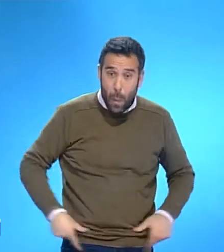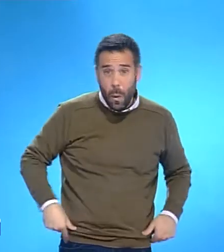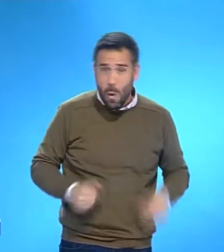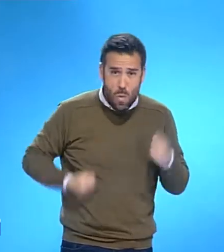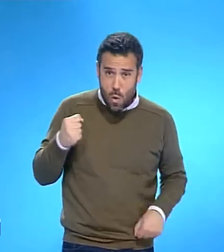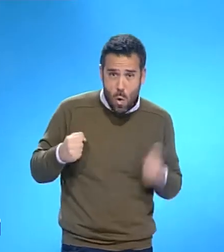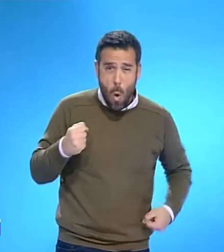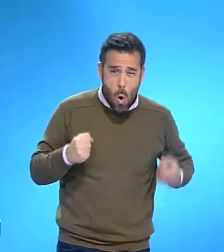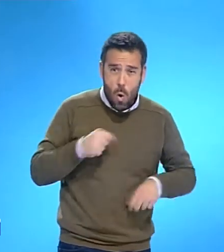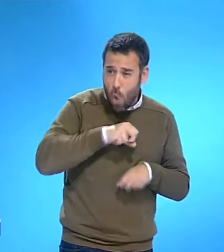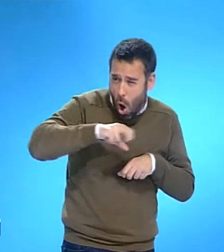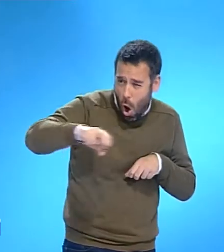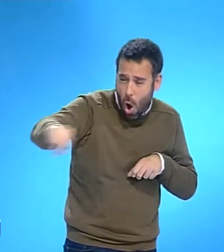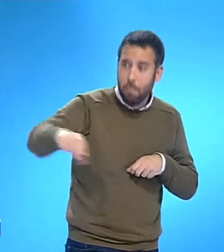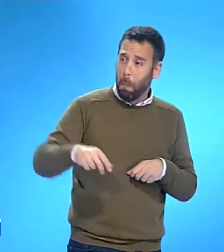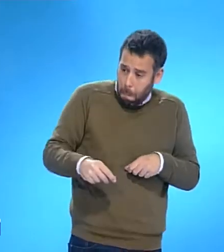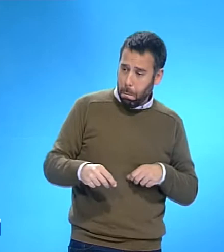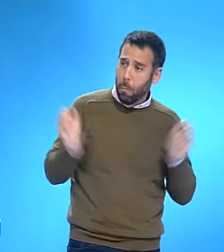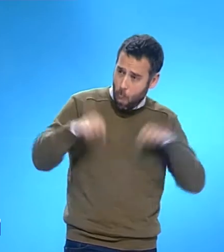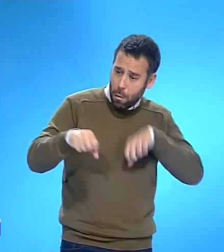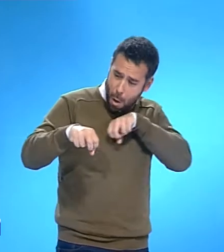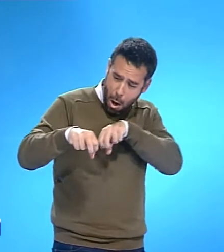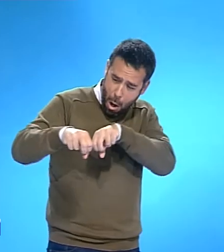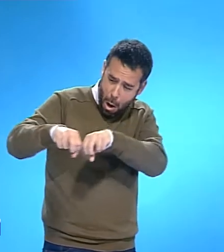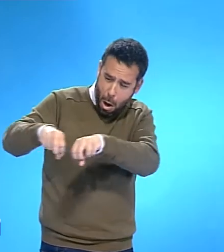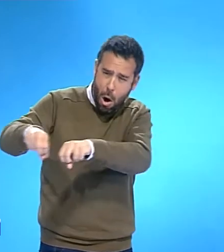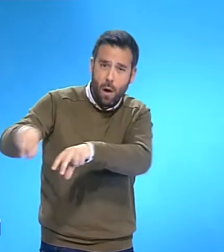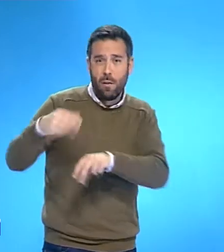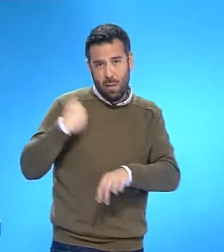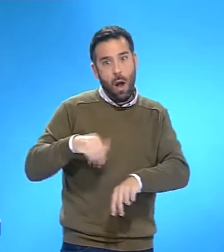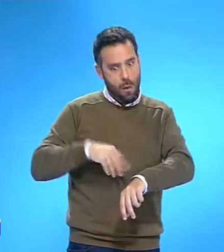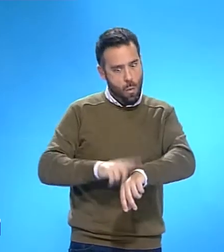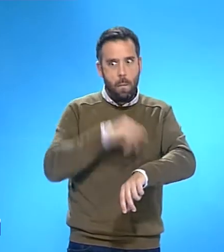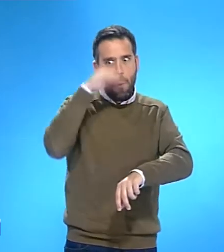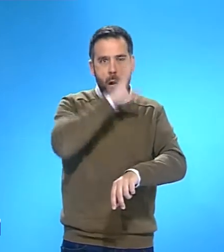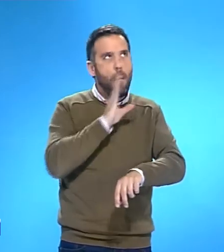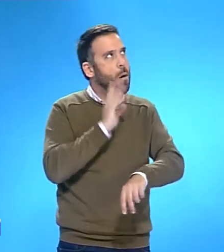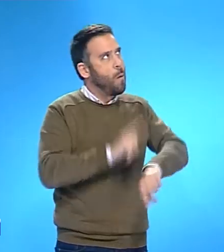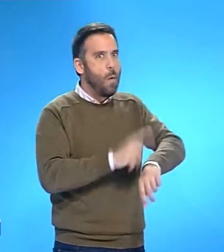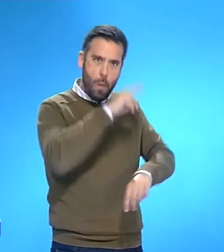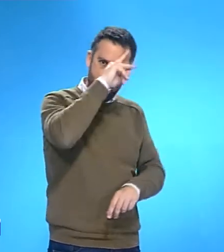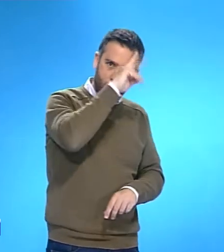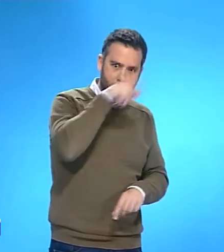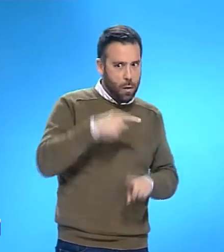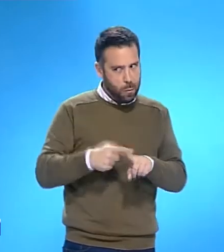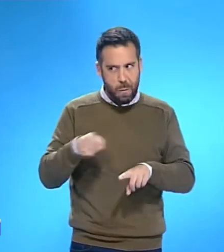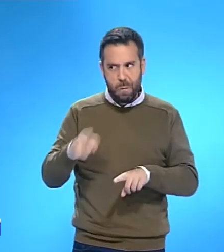fue. Álvaro, al ver que se iba, le siguió. Prefería seguir acompañado y empezaba a pensar que ya era hora de volver con